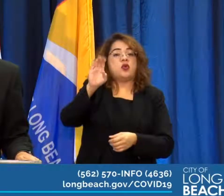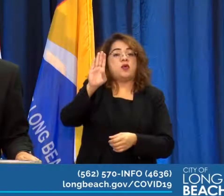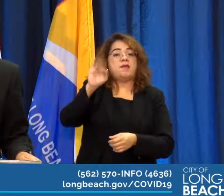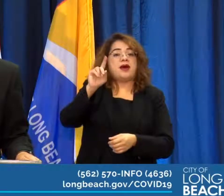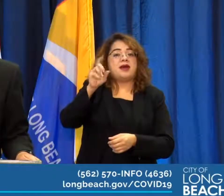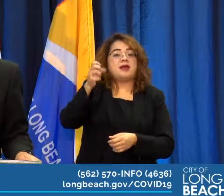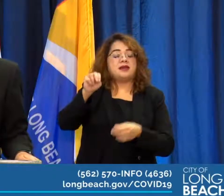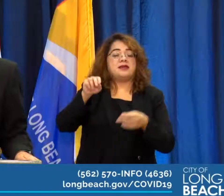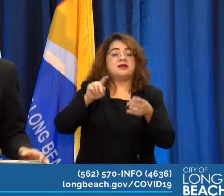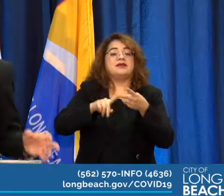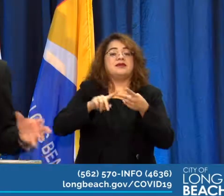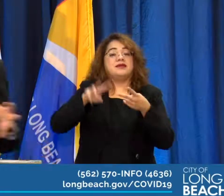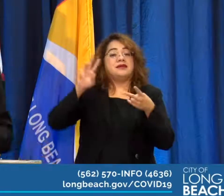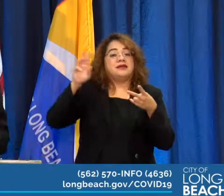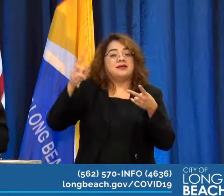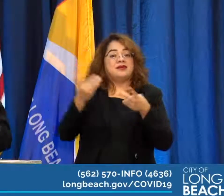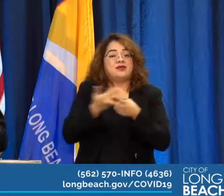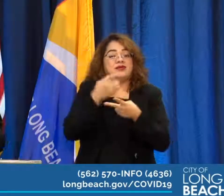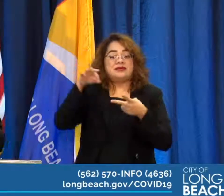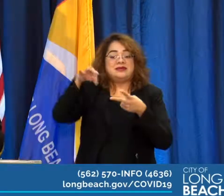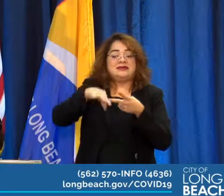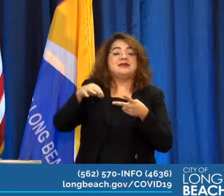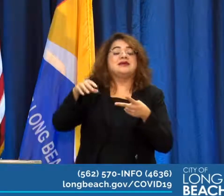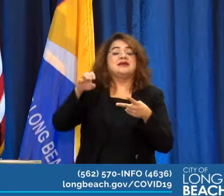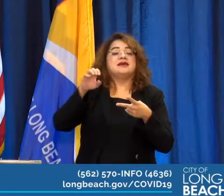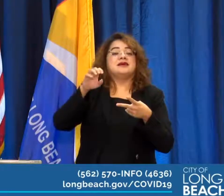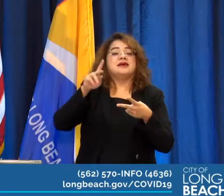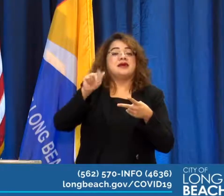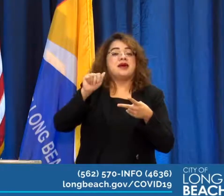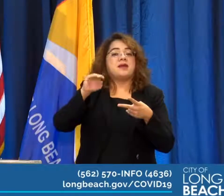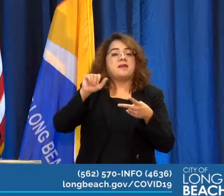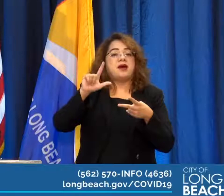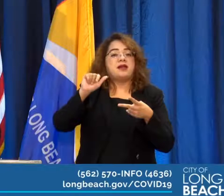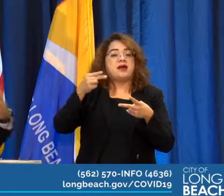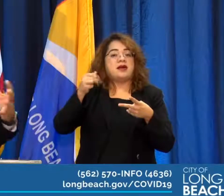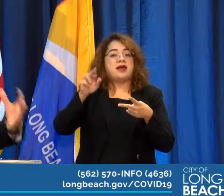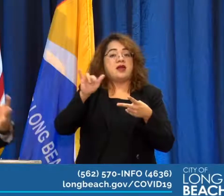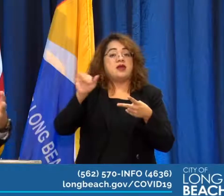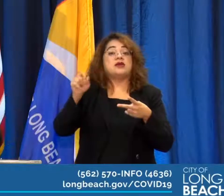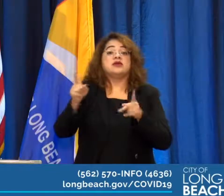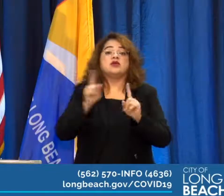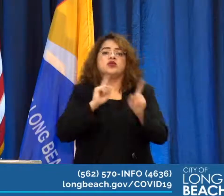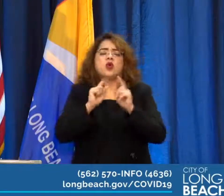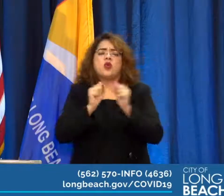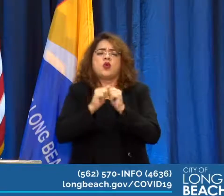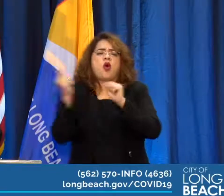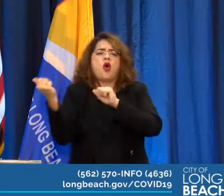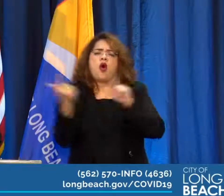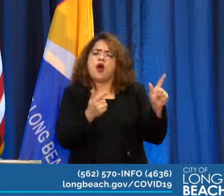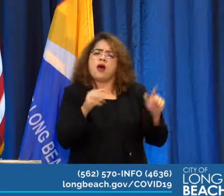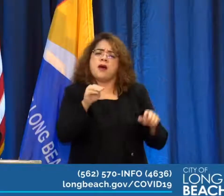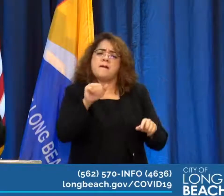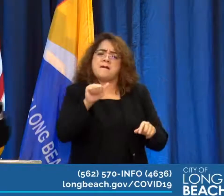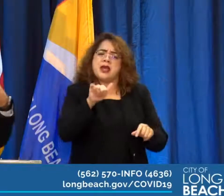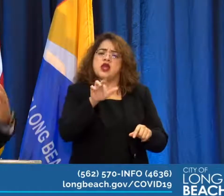Kamala Harris, hablando con alcaldes por todo el país, y ellos están hablando que van a poder